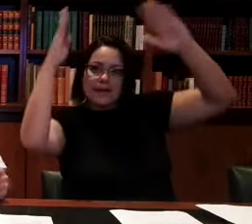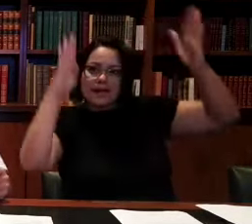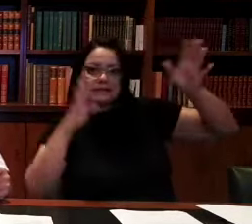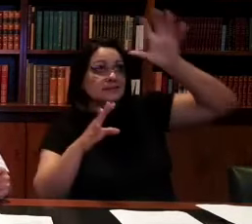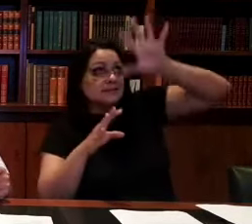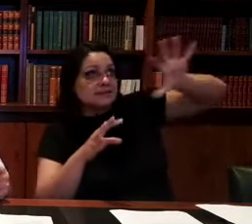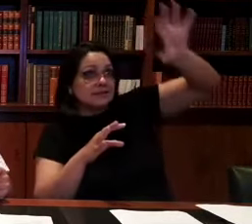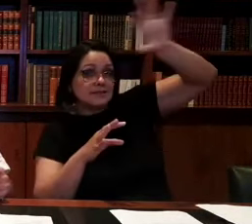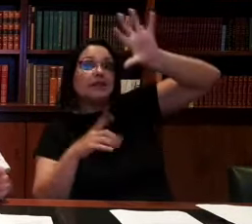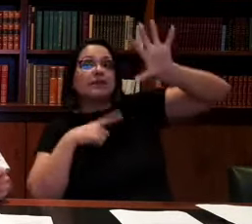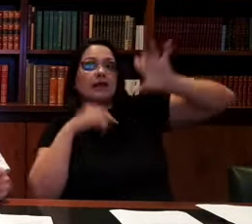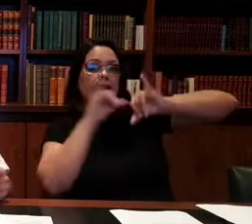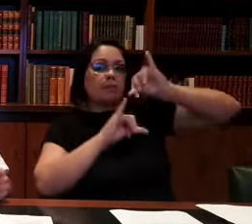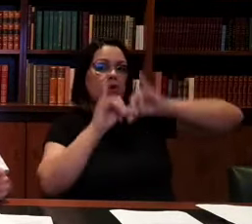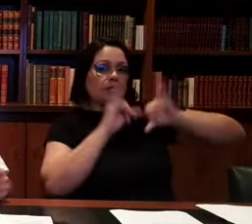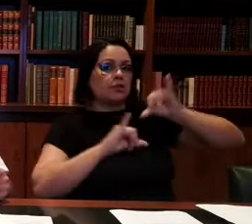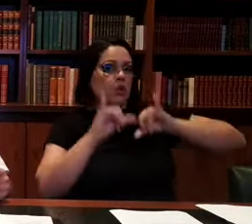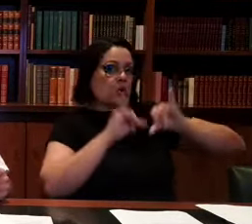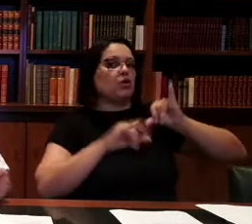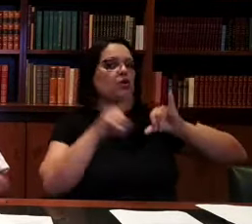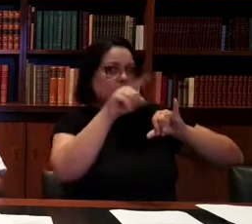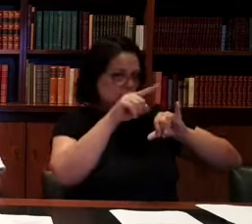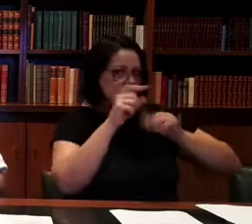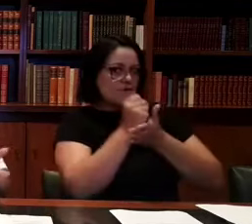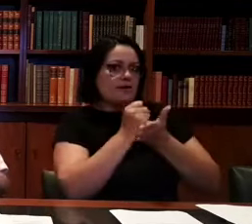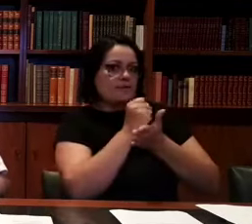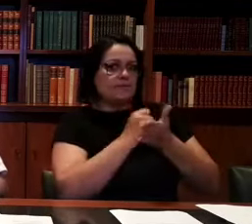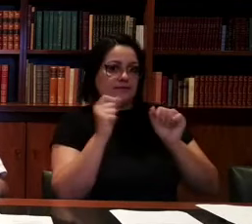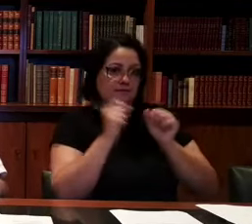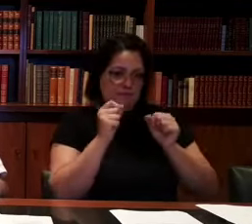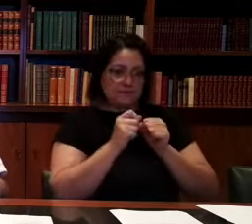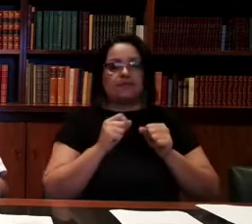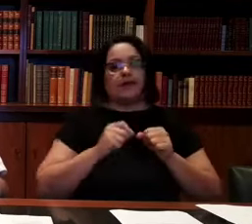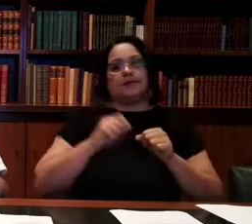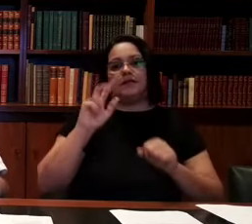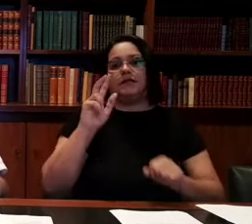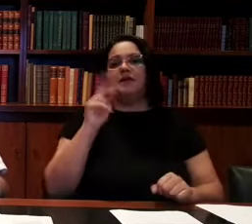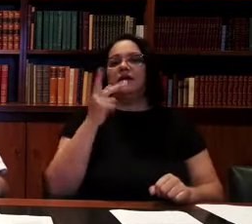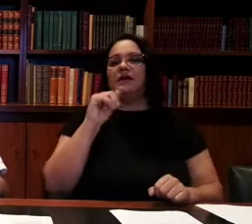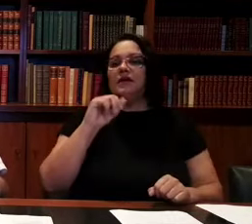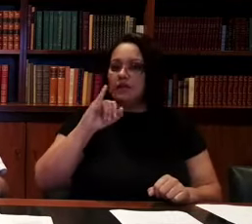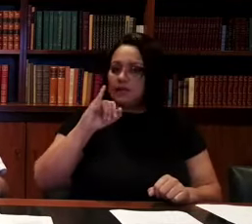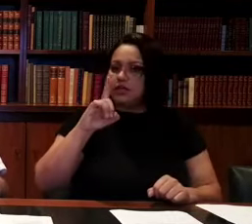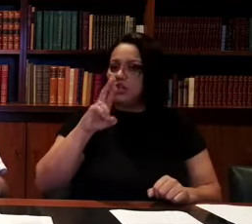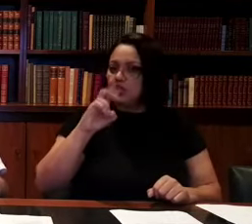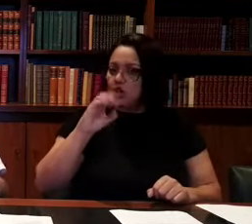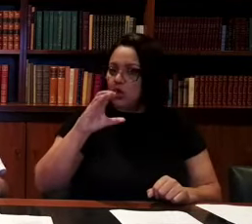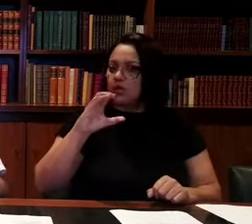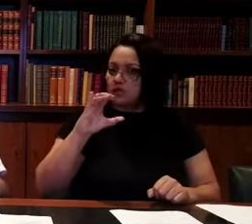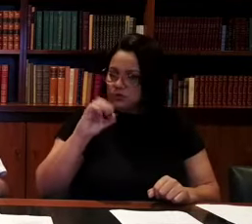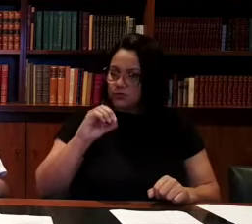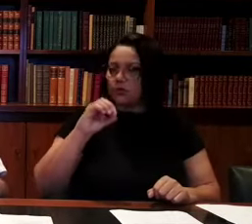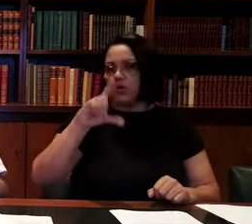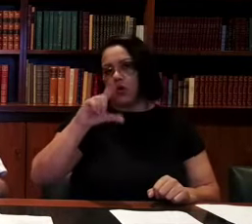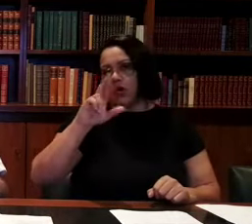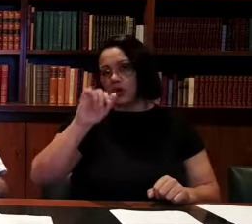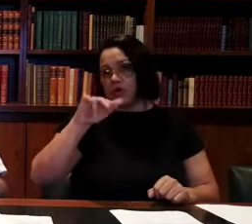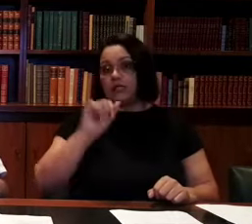nosso laboratório de informática do Brasil só brinca muito a hidroxicloroquina porque usada para malária tem gente que usa até como forma preventiva